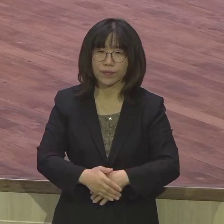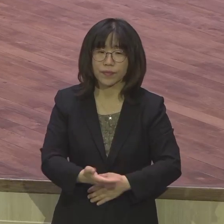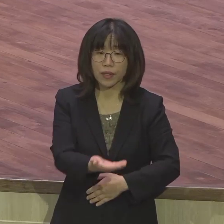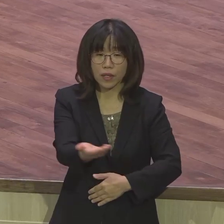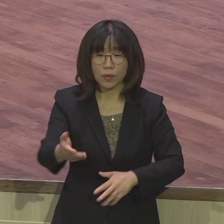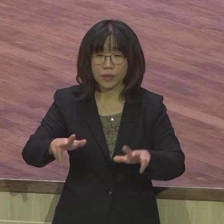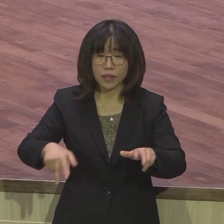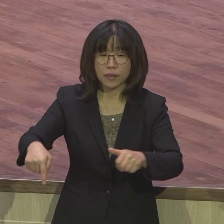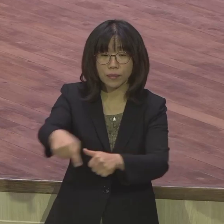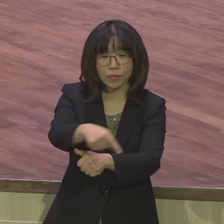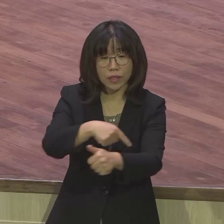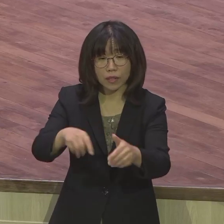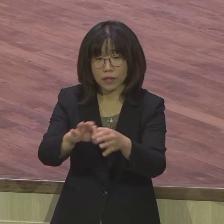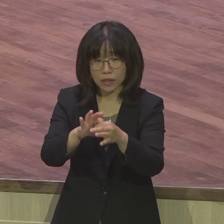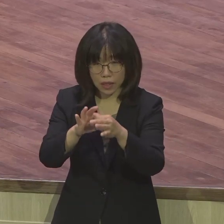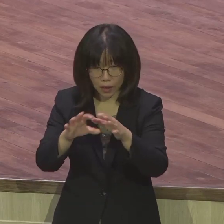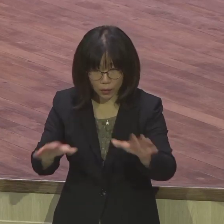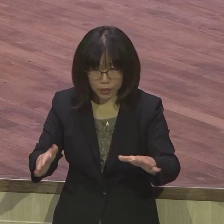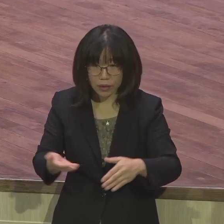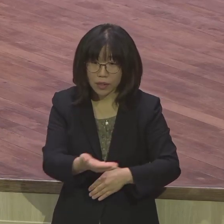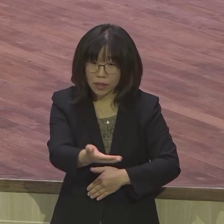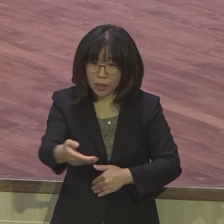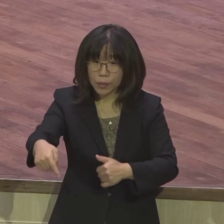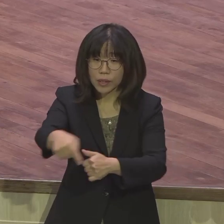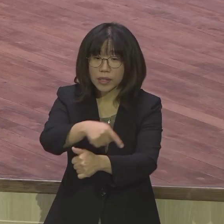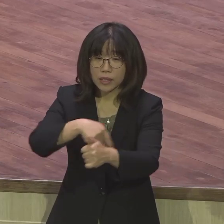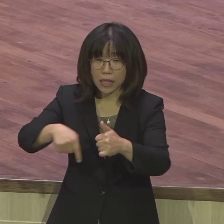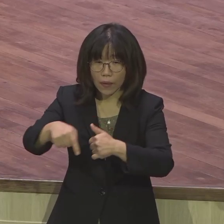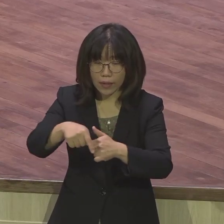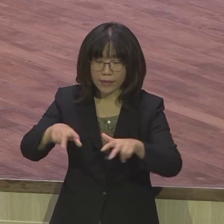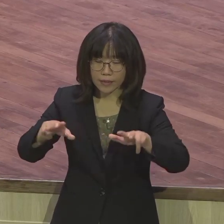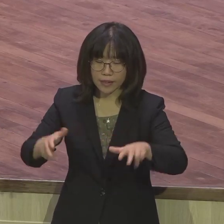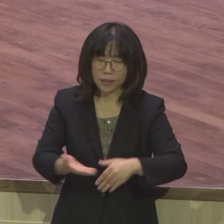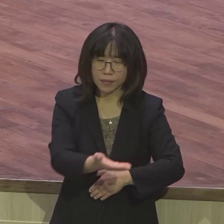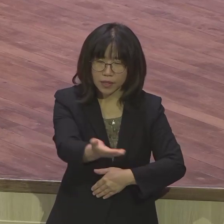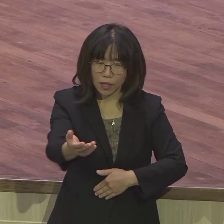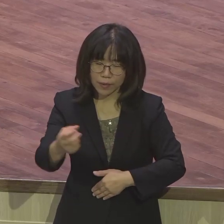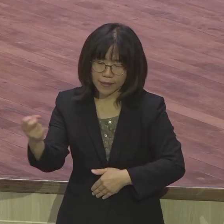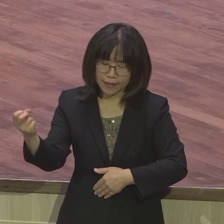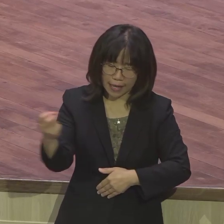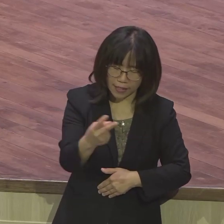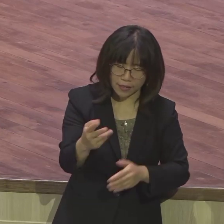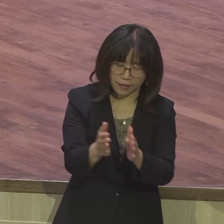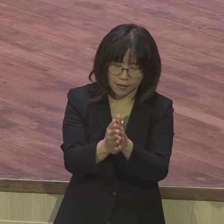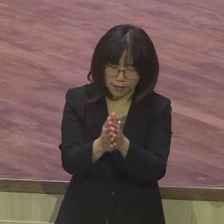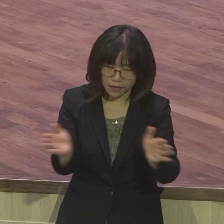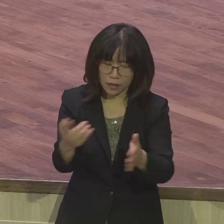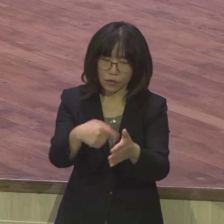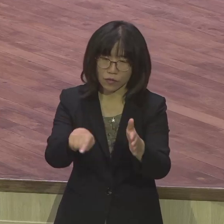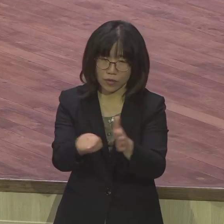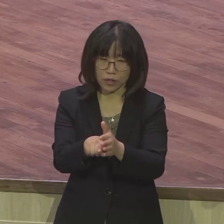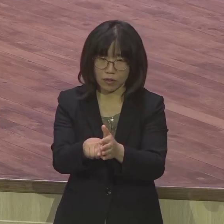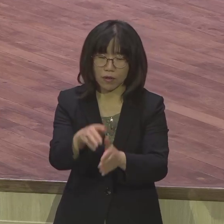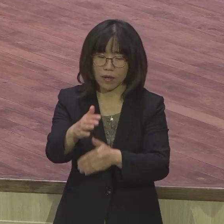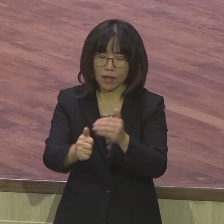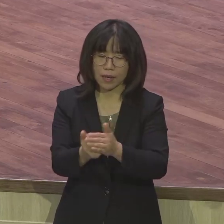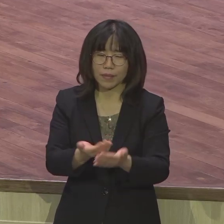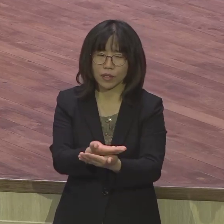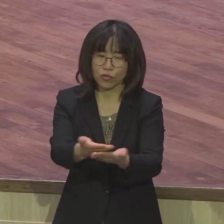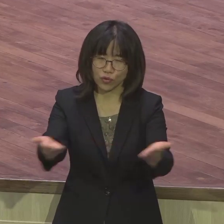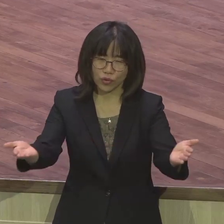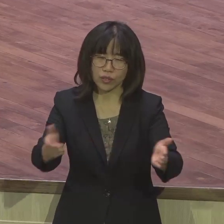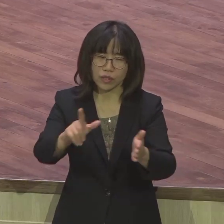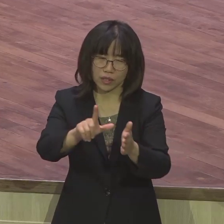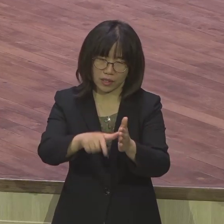어떤 상황에 있다 할지라도 그 상황은 하나님이 제2의 사역을 위해서 쓰시기 위해서 엘리야처럼 그